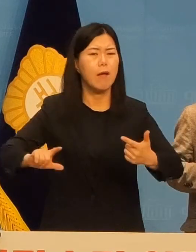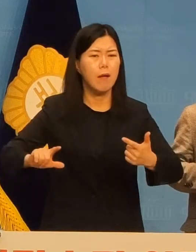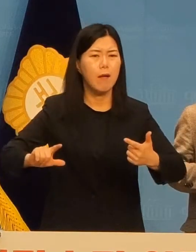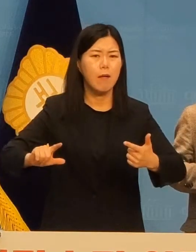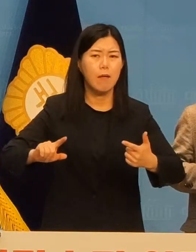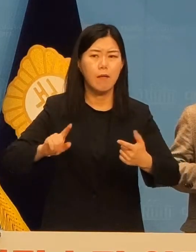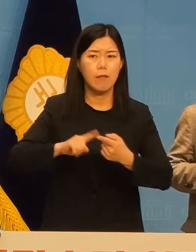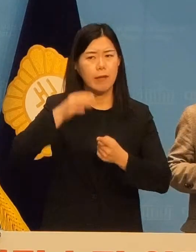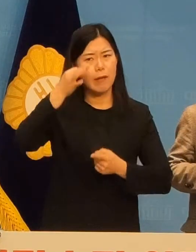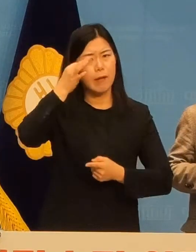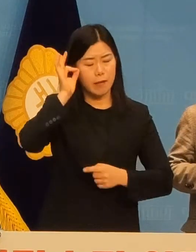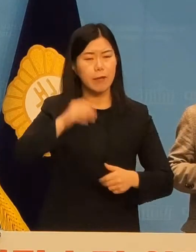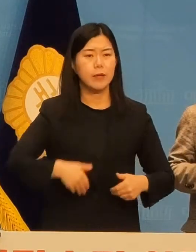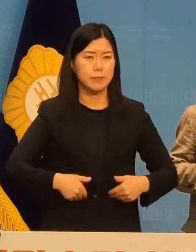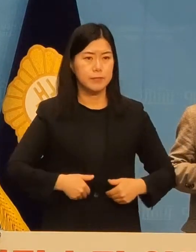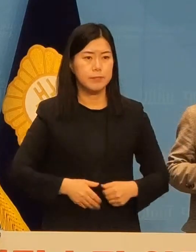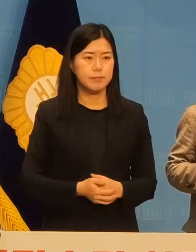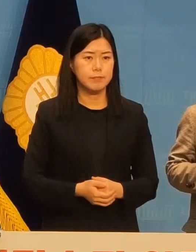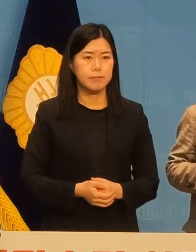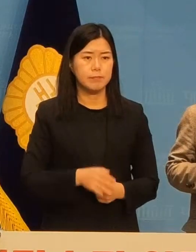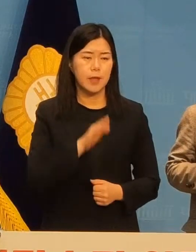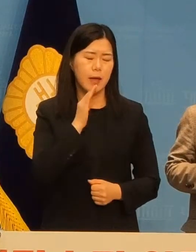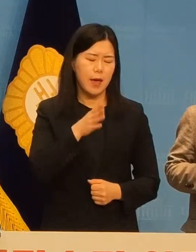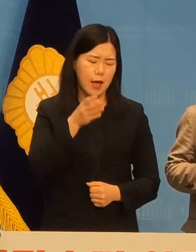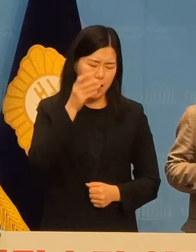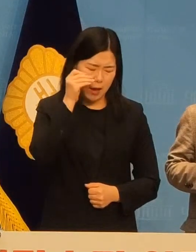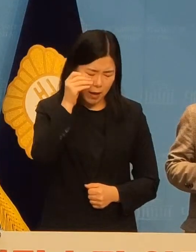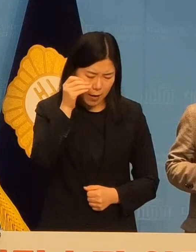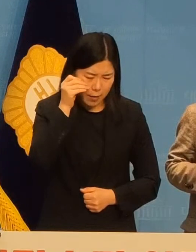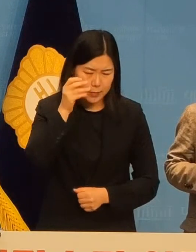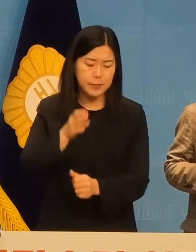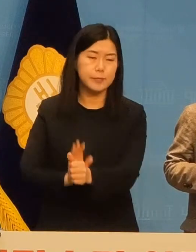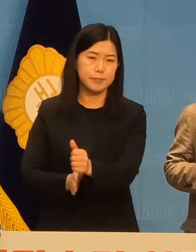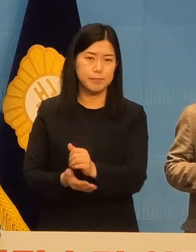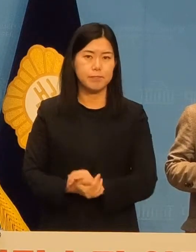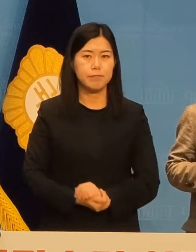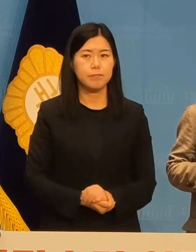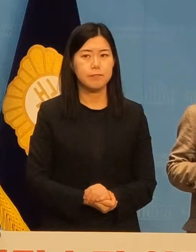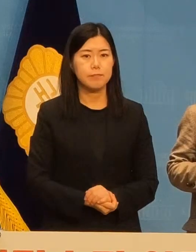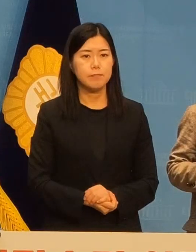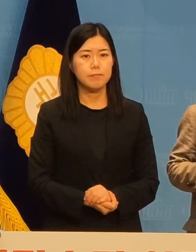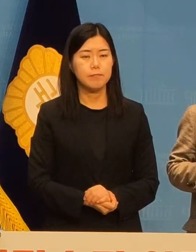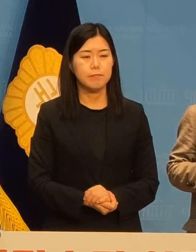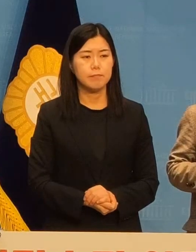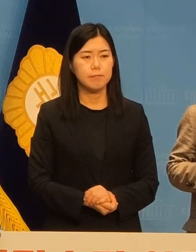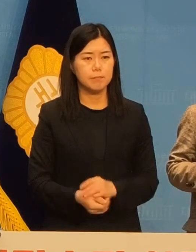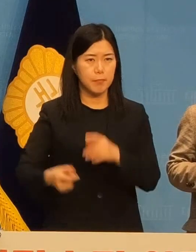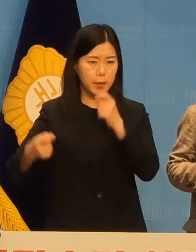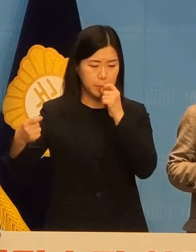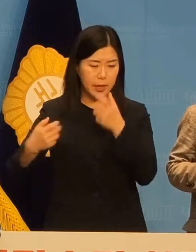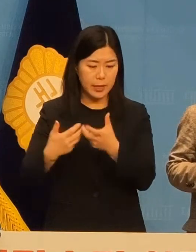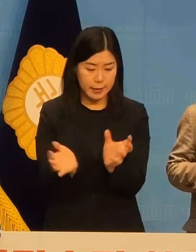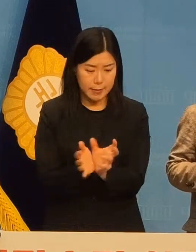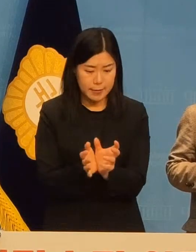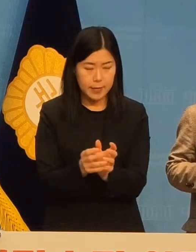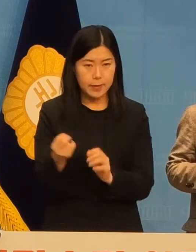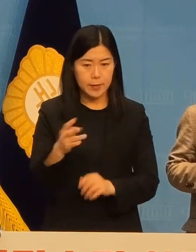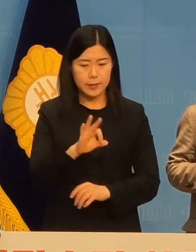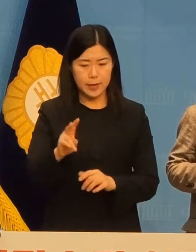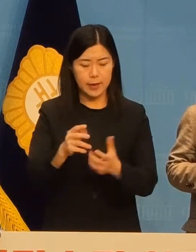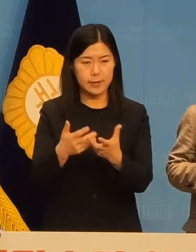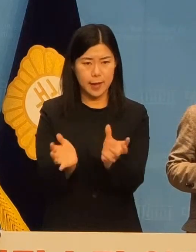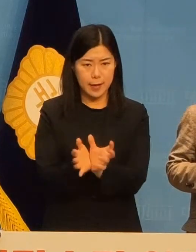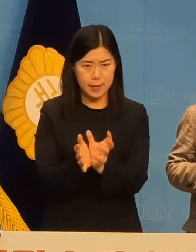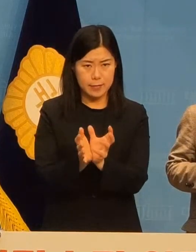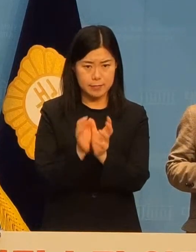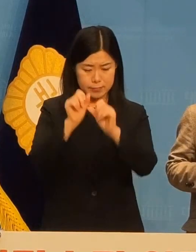깨달아야 합니다. 정말 간곡히 당부드립니다. 보수 정당 제1야당이 무너지는